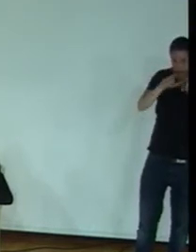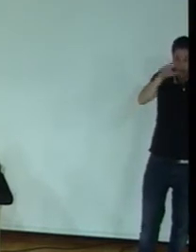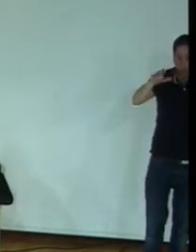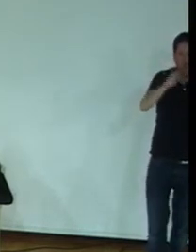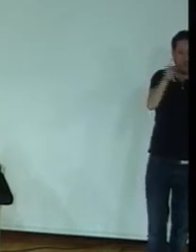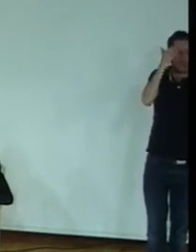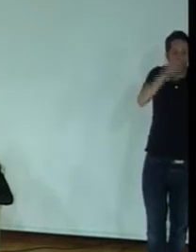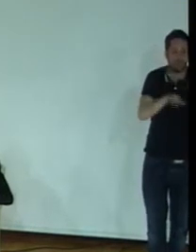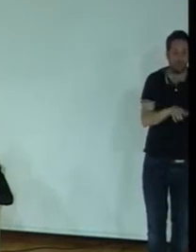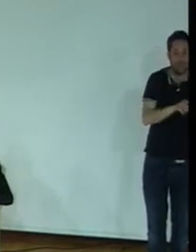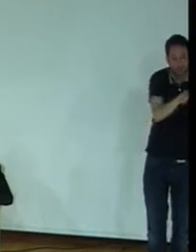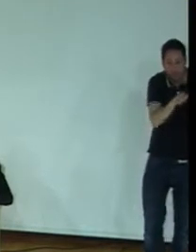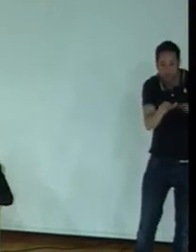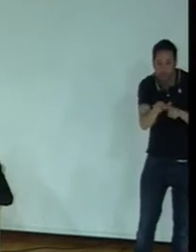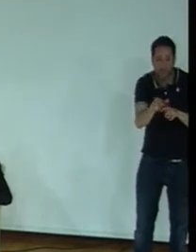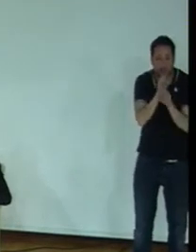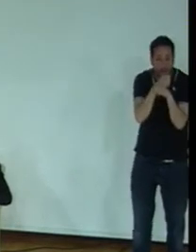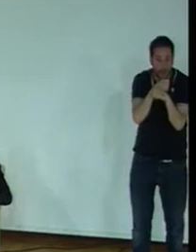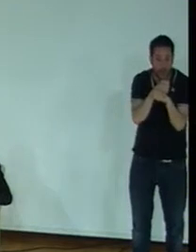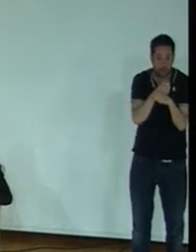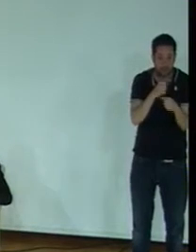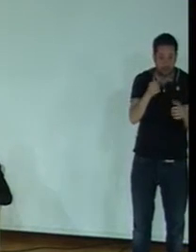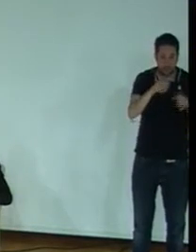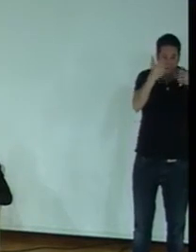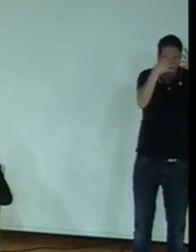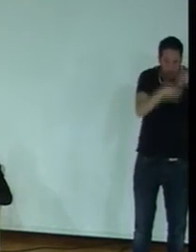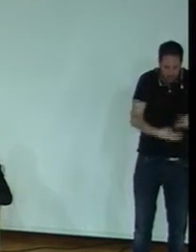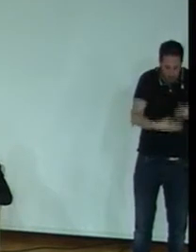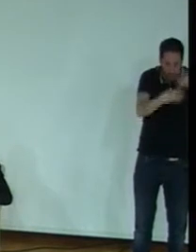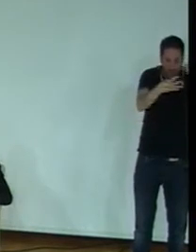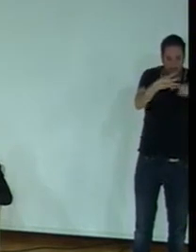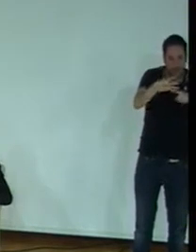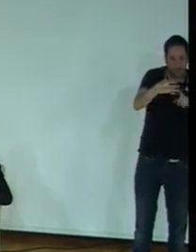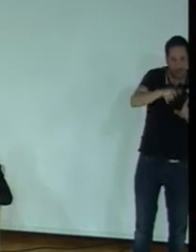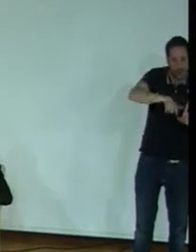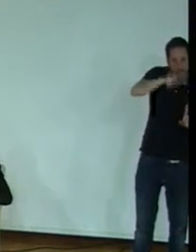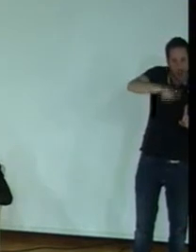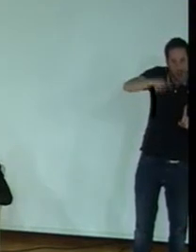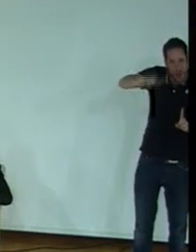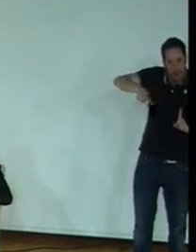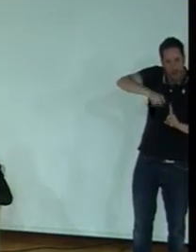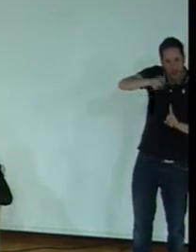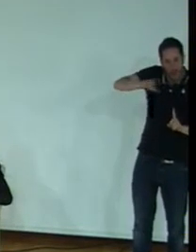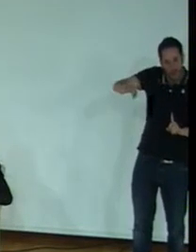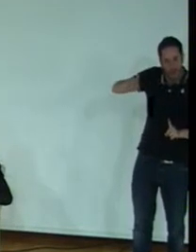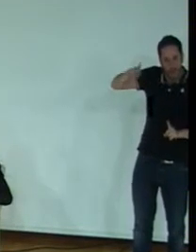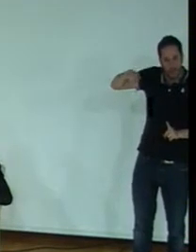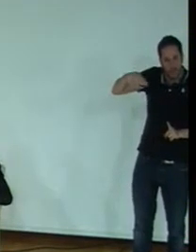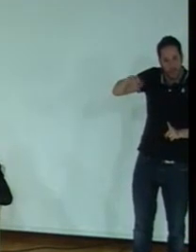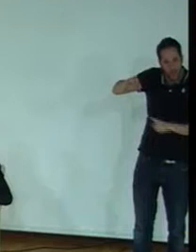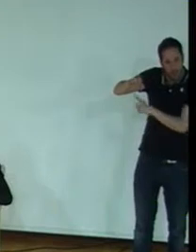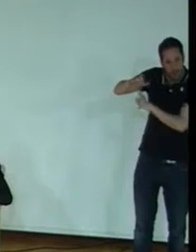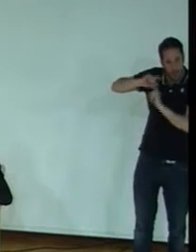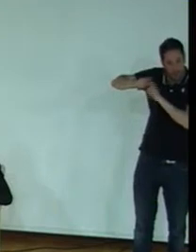nom d'une grande entreprise, j'ai tapé à côté confidentiel, je suis tombé sur les barèmes réservés aux PME que l'on